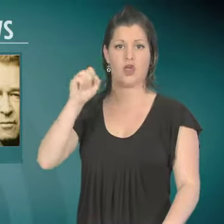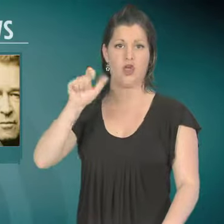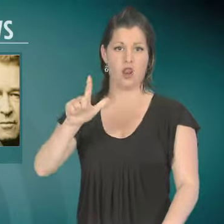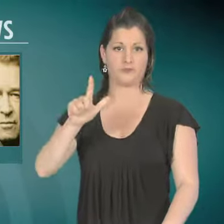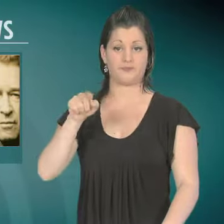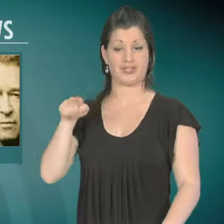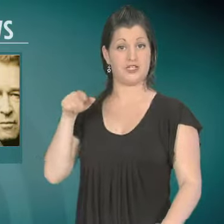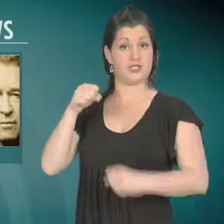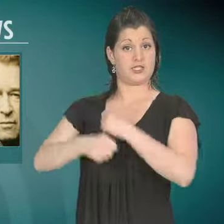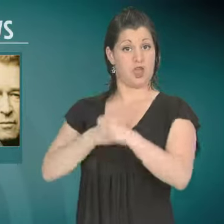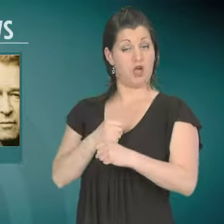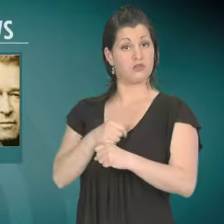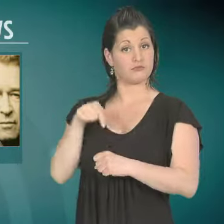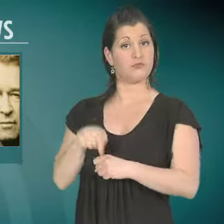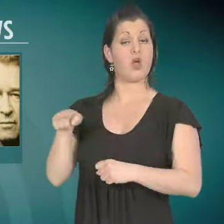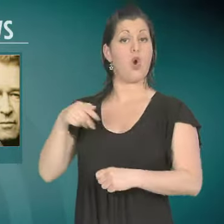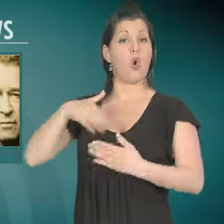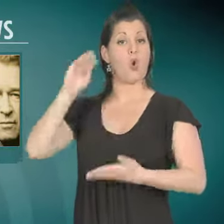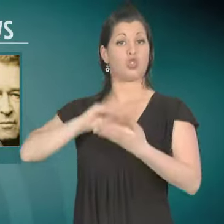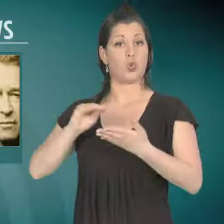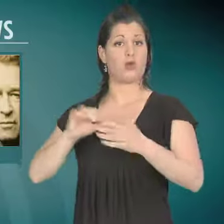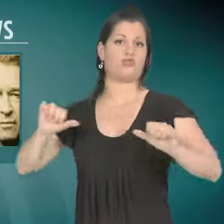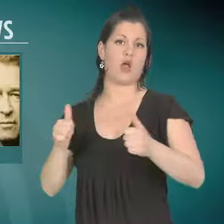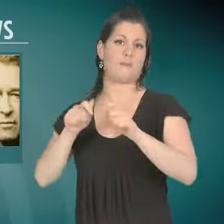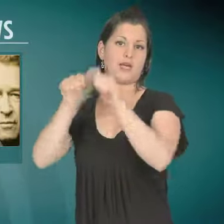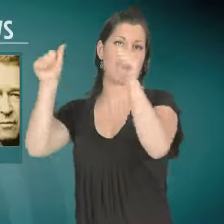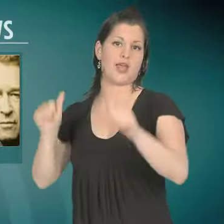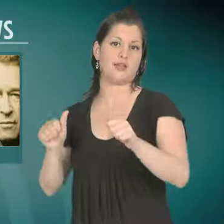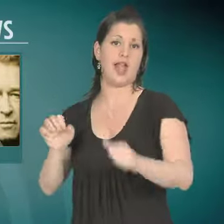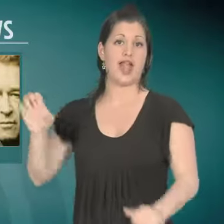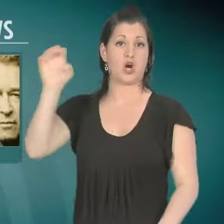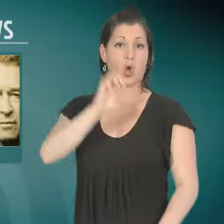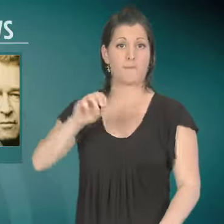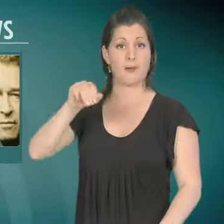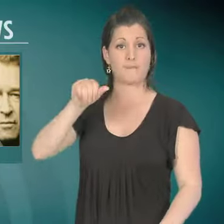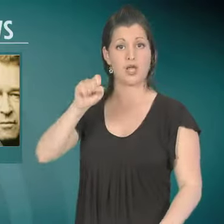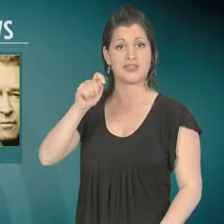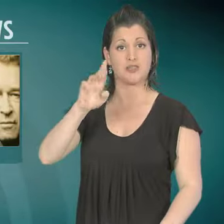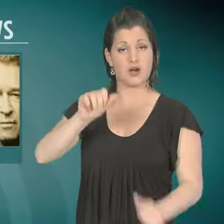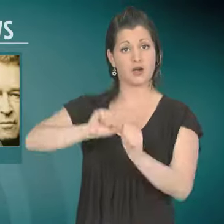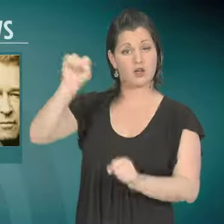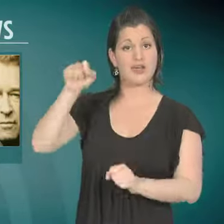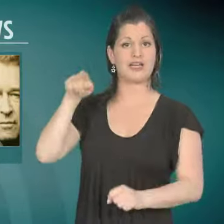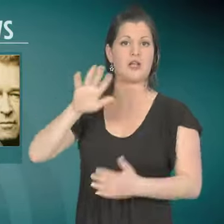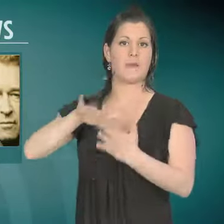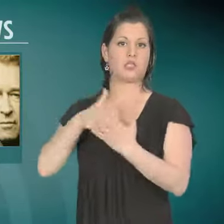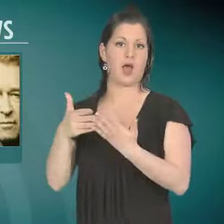Dieses Jahr startet die Hochschule ein Projekt Europäischen Master für Gebärdensprachdolmetschen. Es haben sich